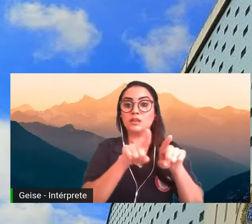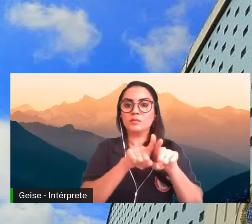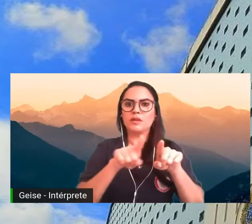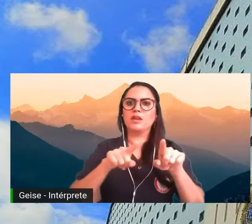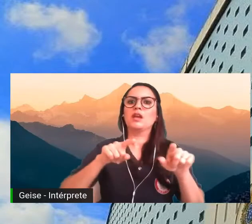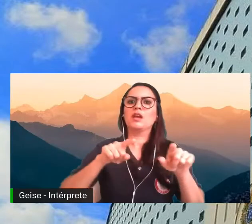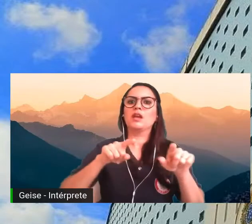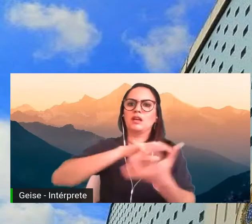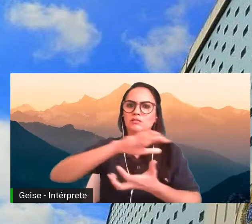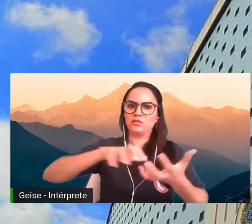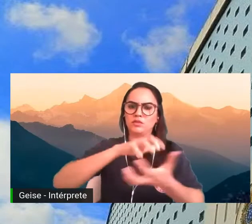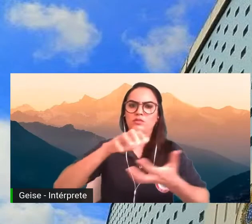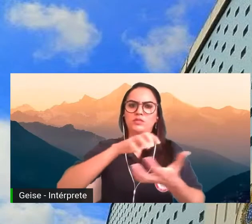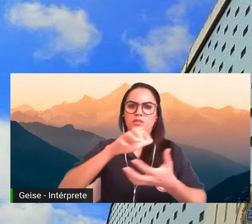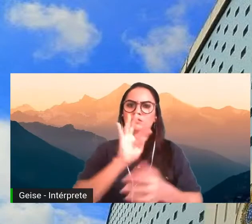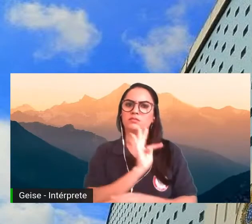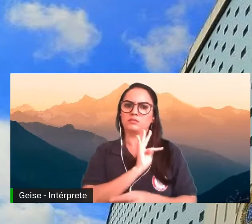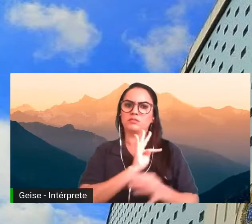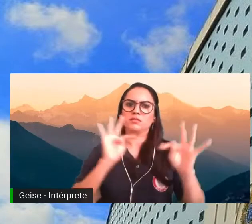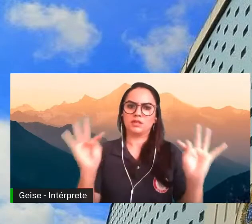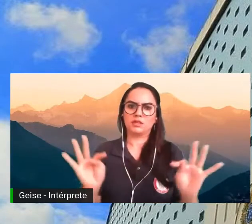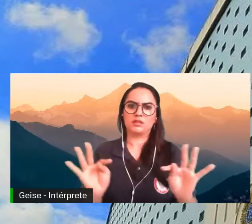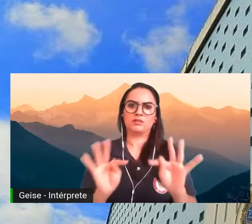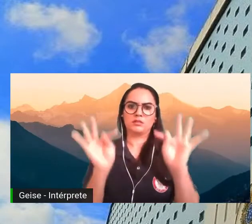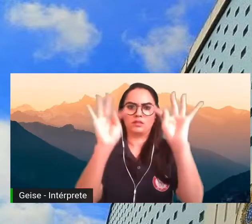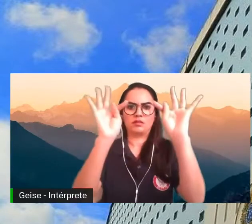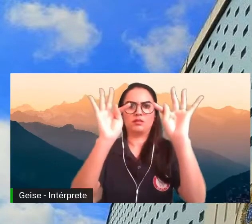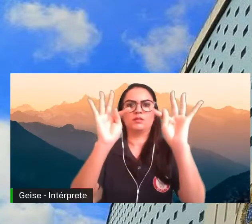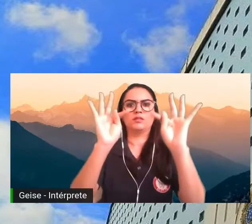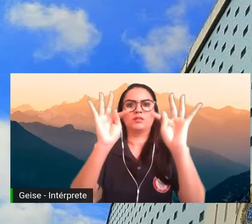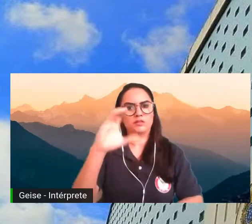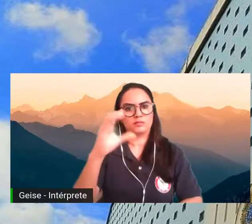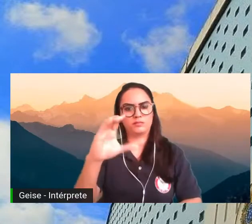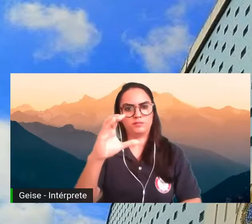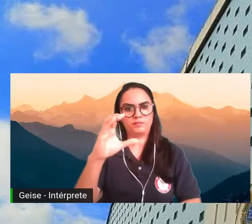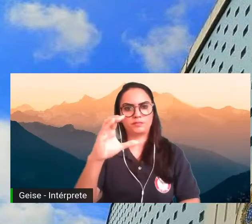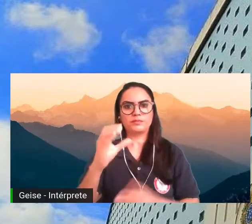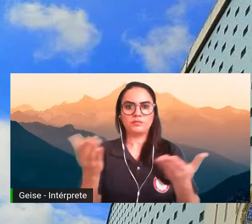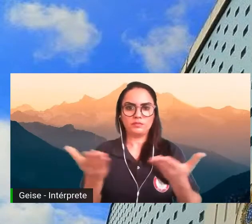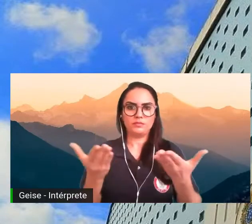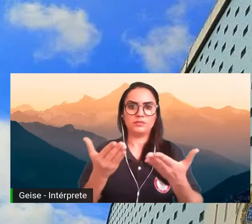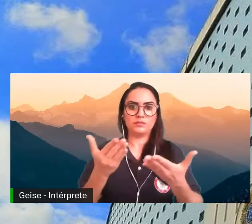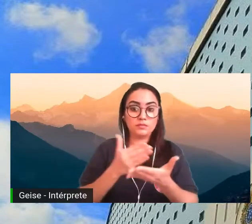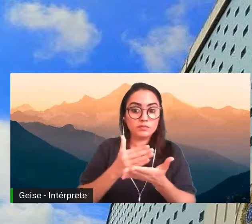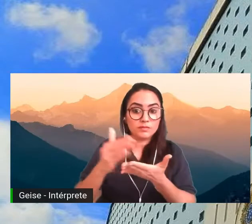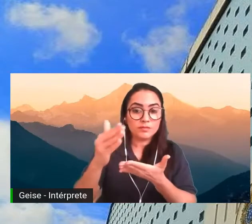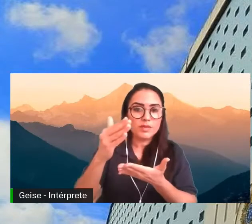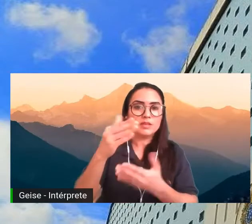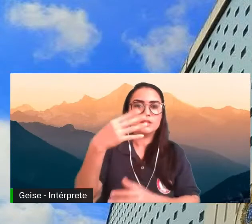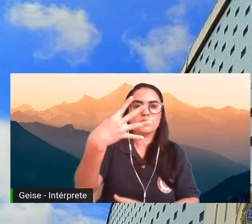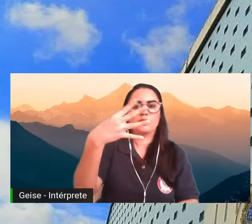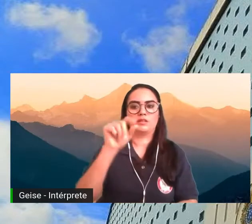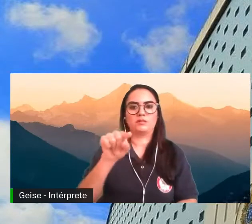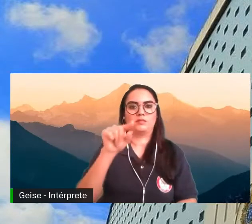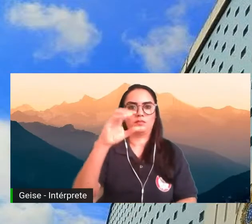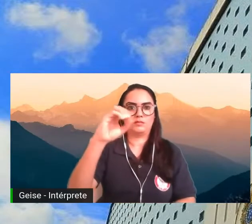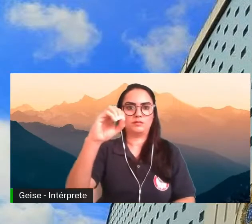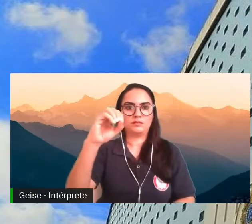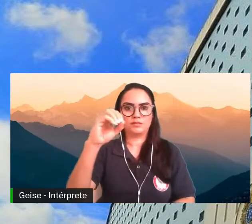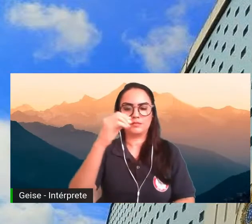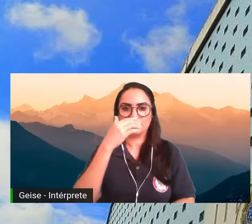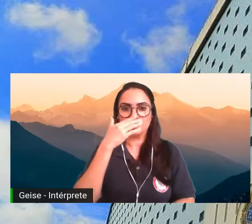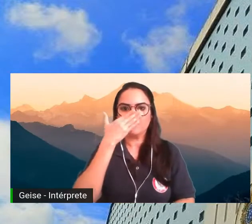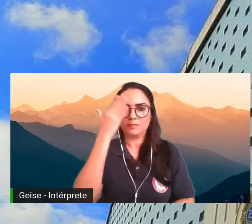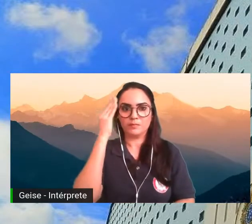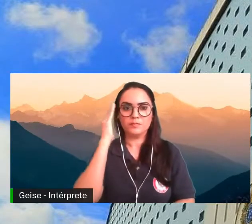senhores conhecem, já vamos para o 4.0 agora. Mas quais são os aspectos positivos que devem orientar a